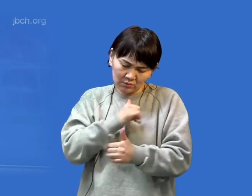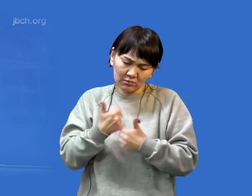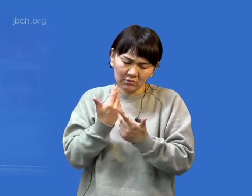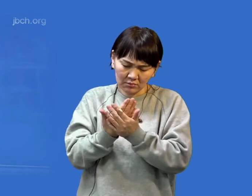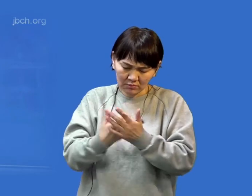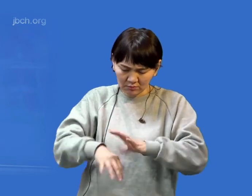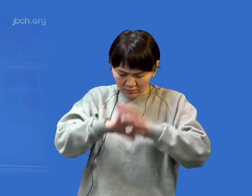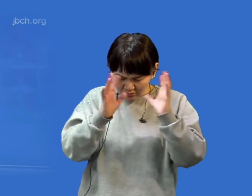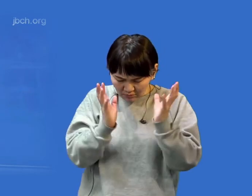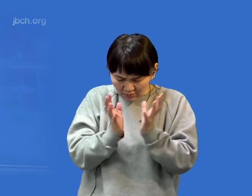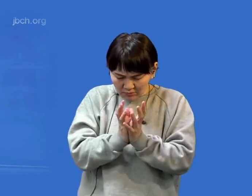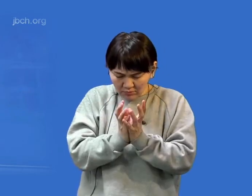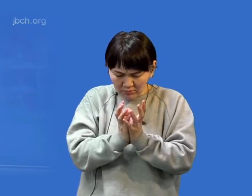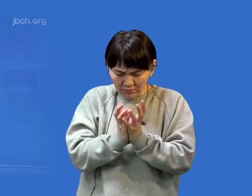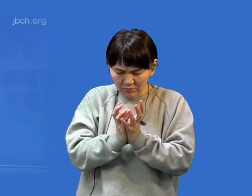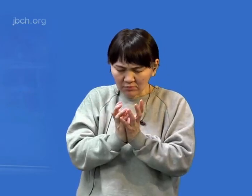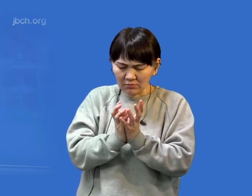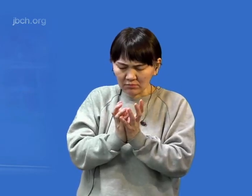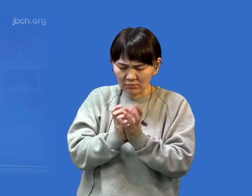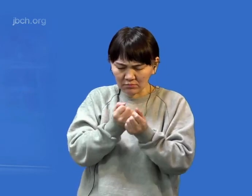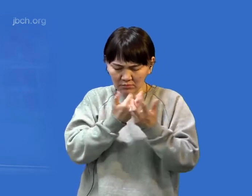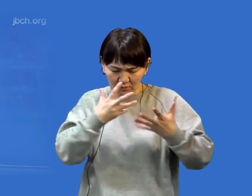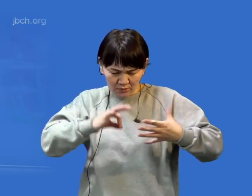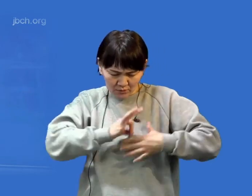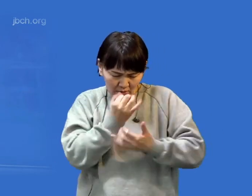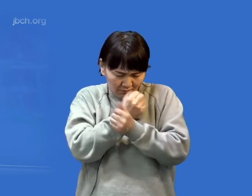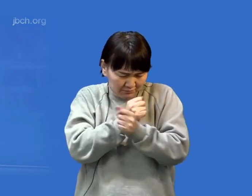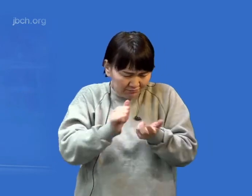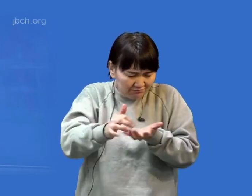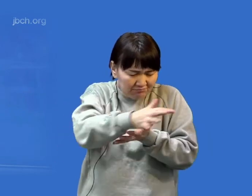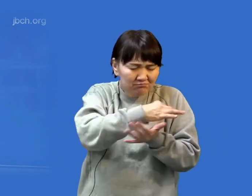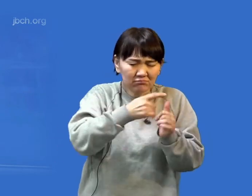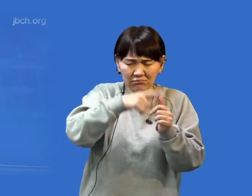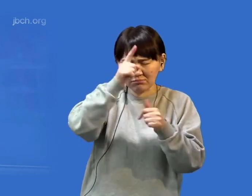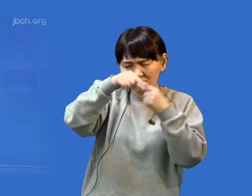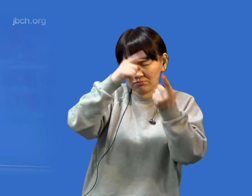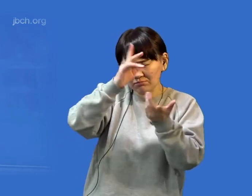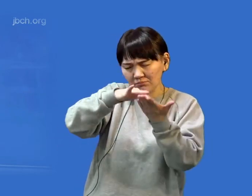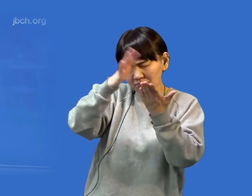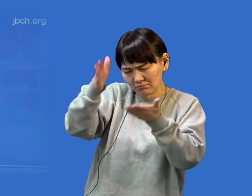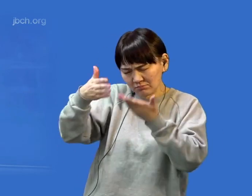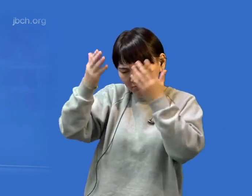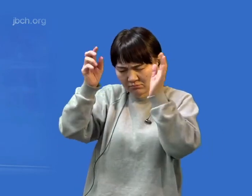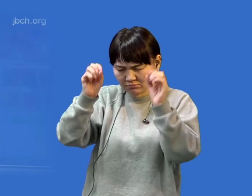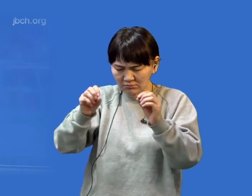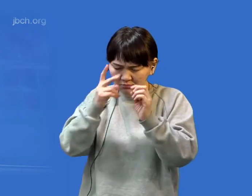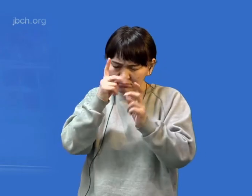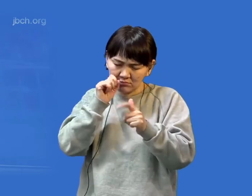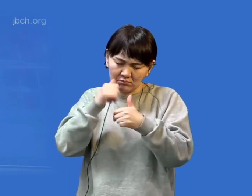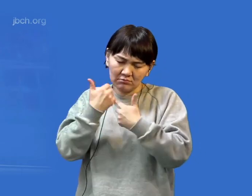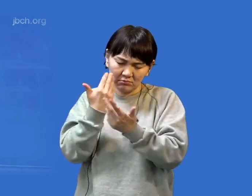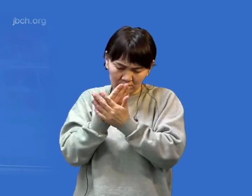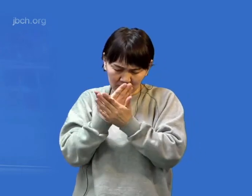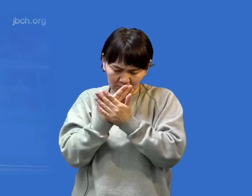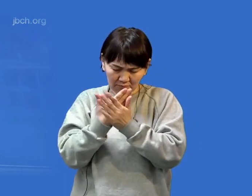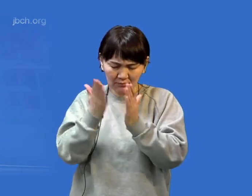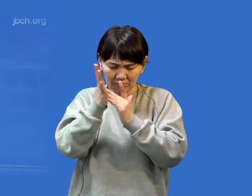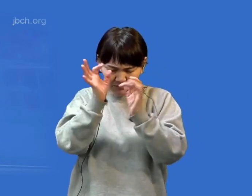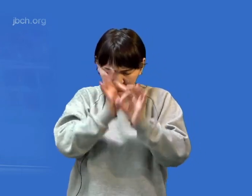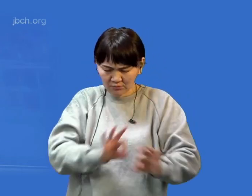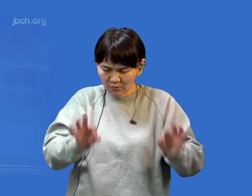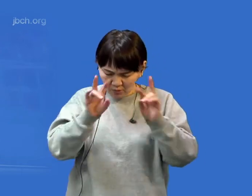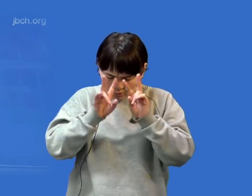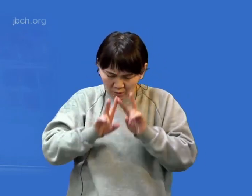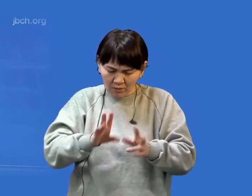Энэ жил илүү олон сүнстүүд аврагснаар бурхан танд алдарна байхад туслаарай. одоо тасралтгүй явагдаж